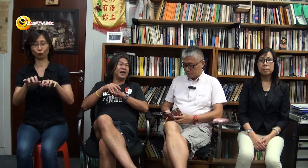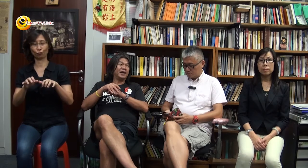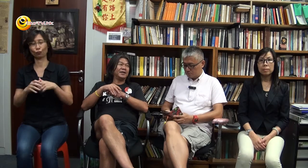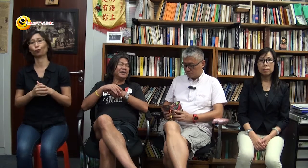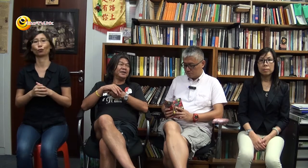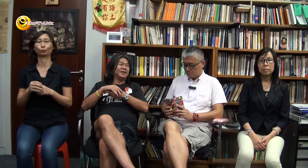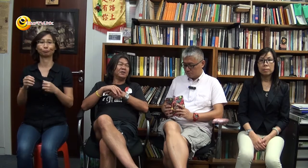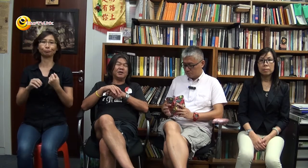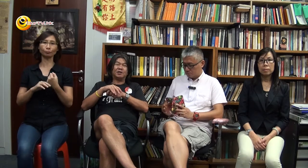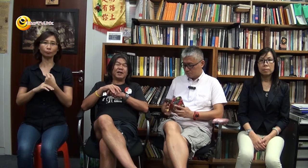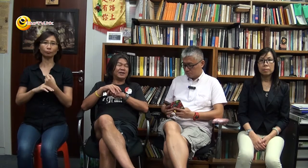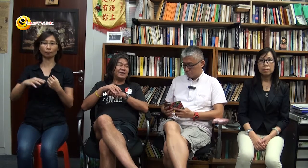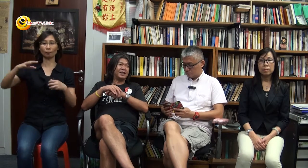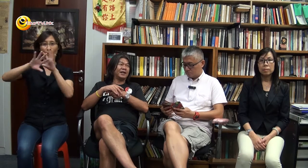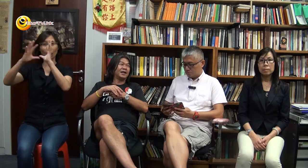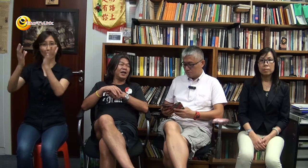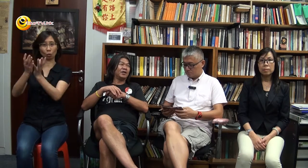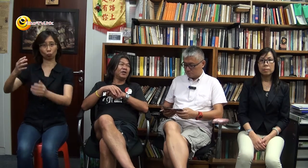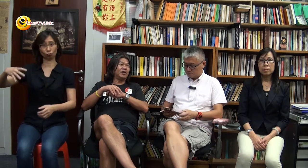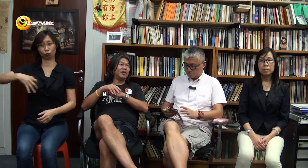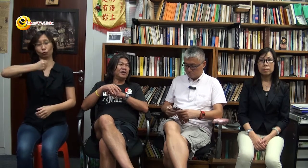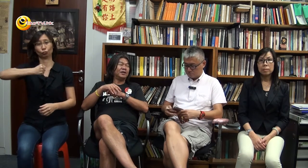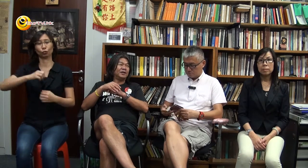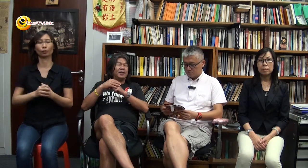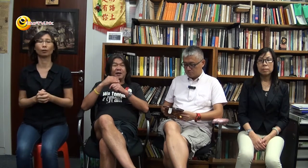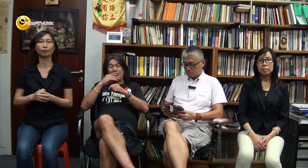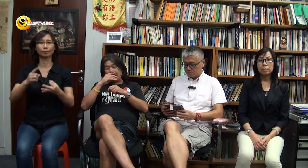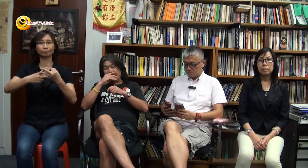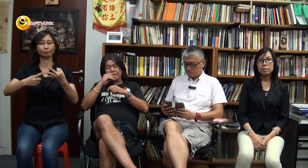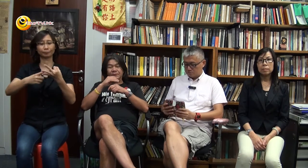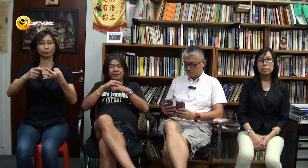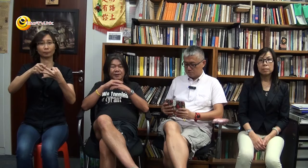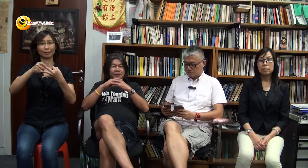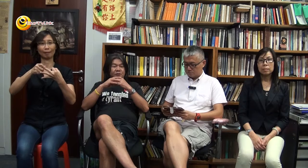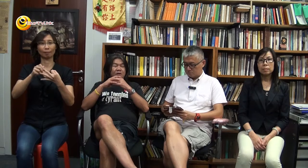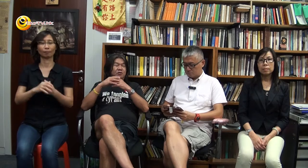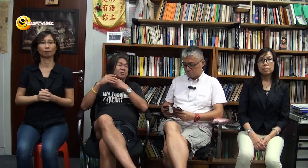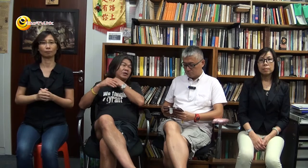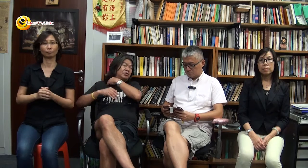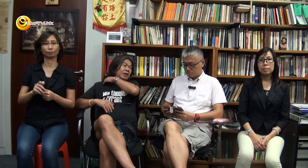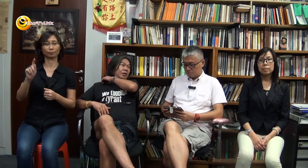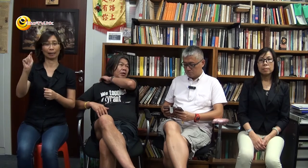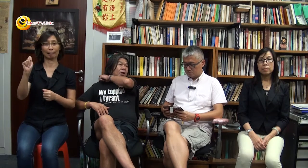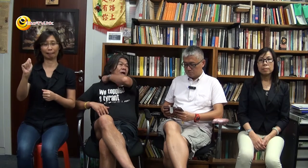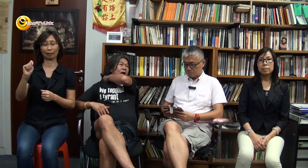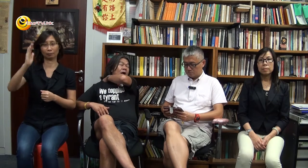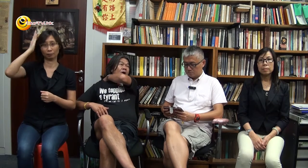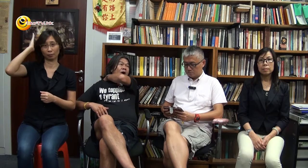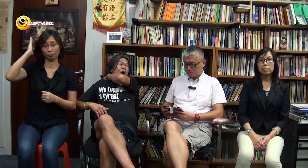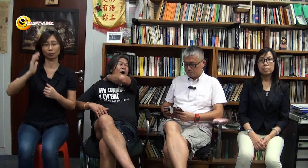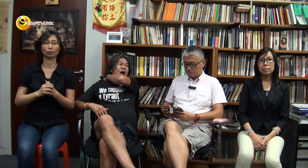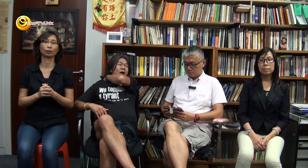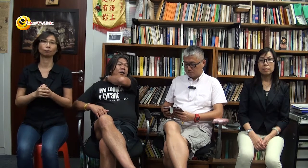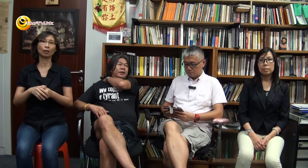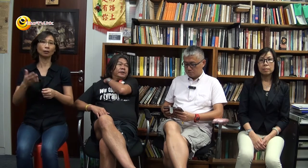社署的咁又有真係抵死㗎啦！佢喺嗰個 做社署同埋做呢、這、一個